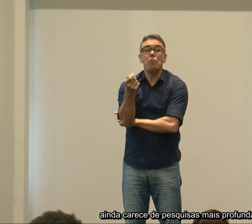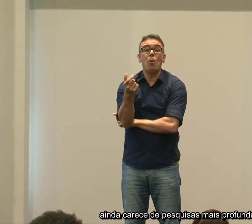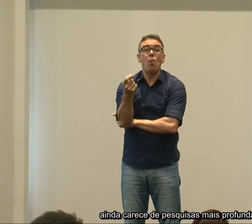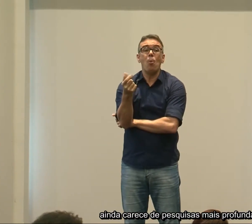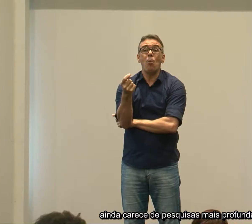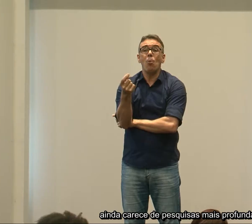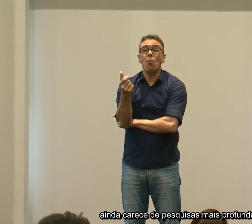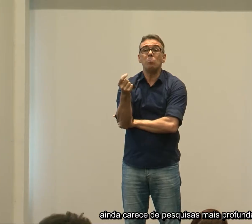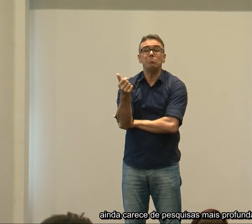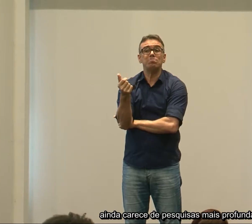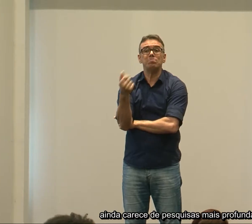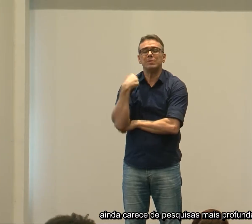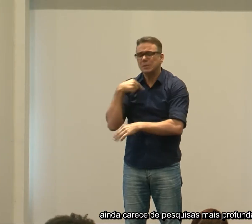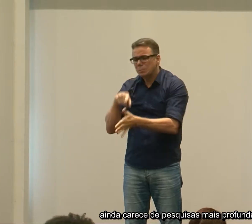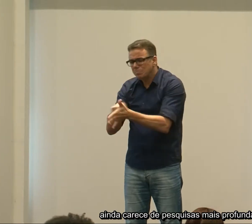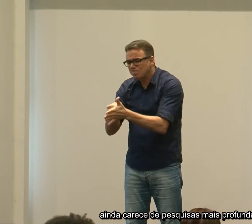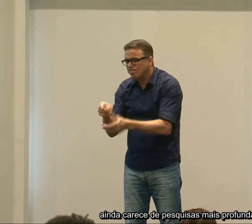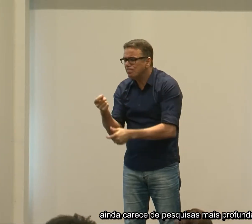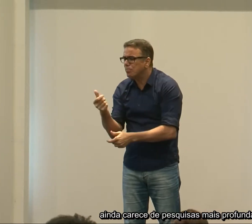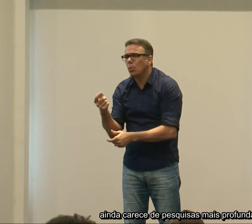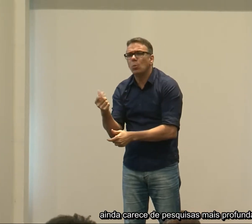ainda carece de pesquisas mais profundas.